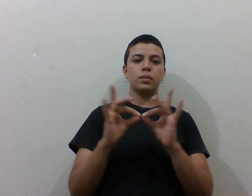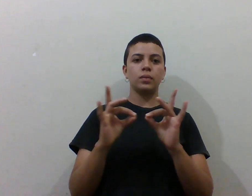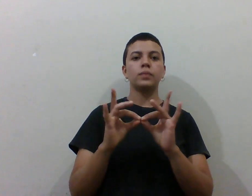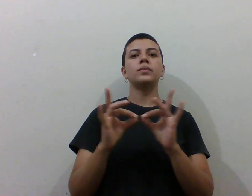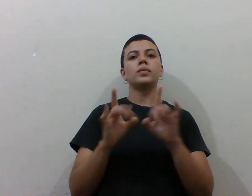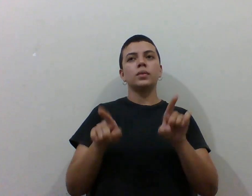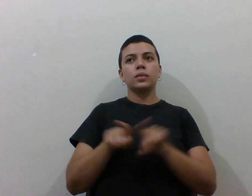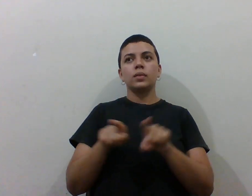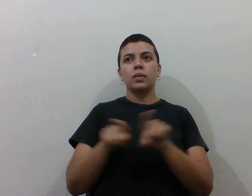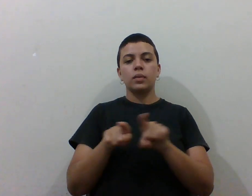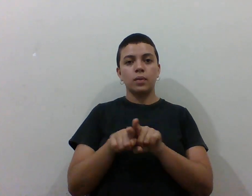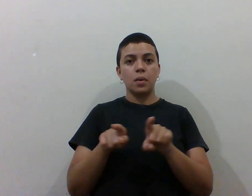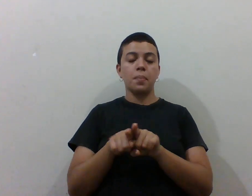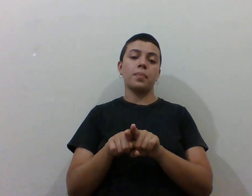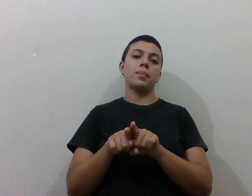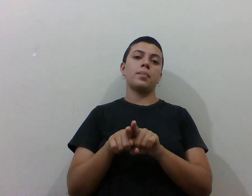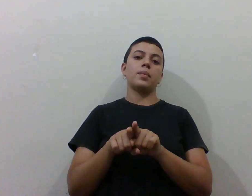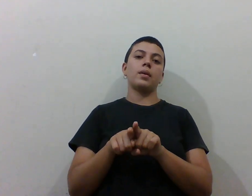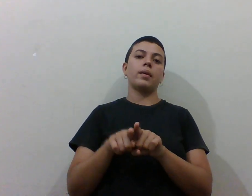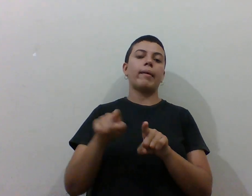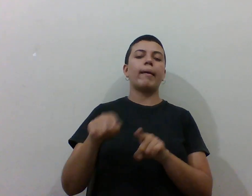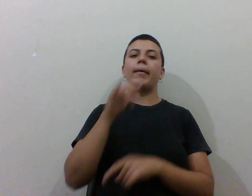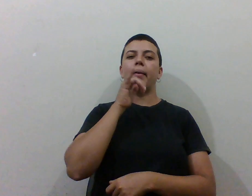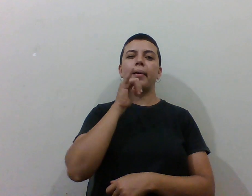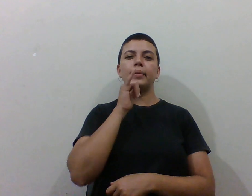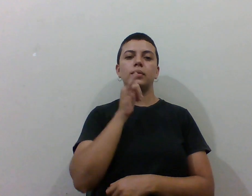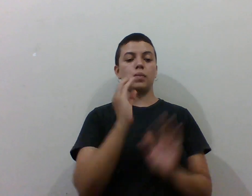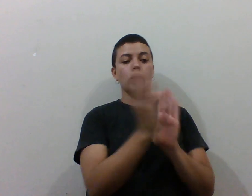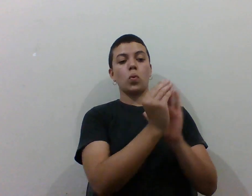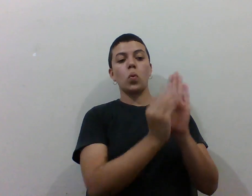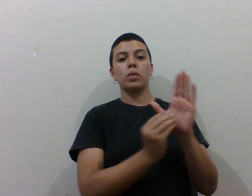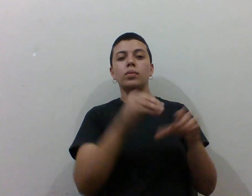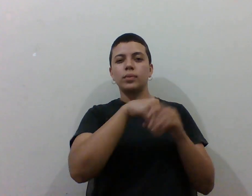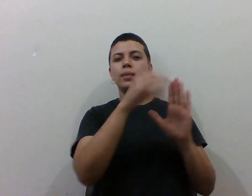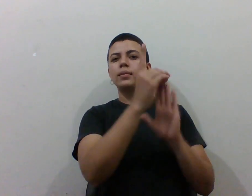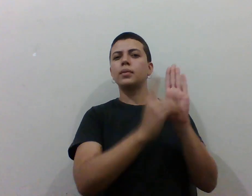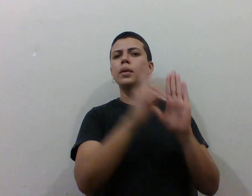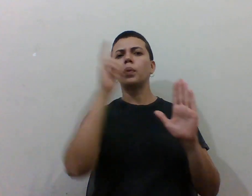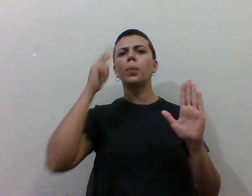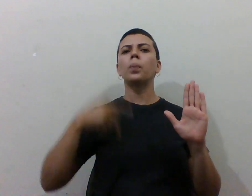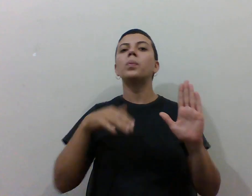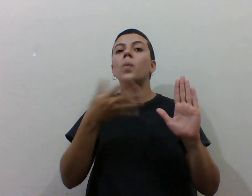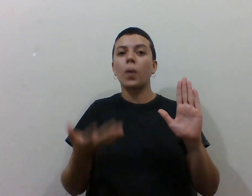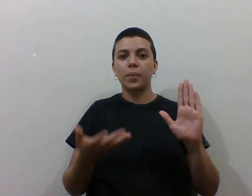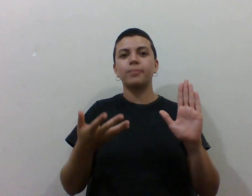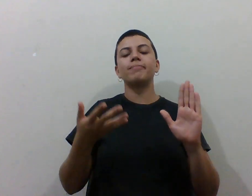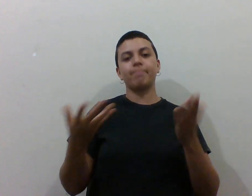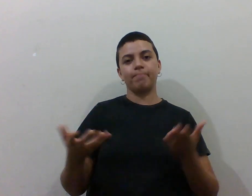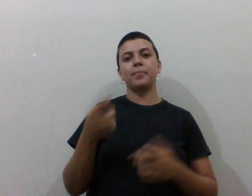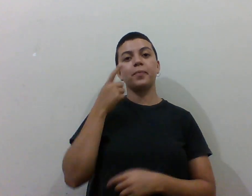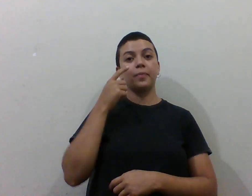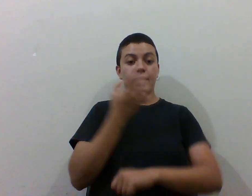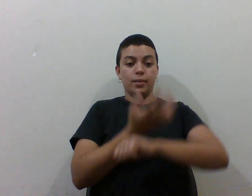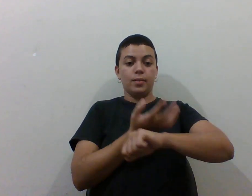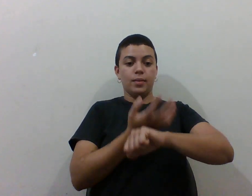conteúdo dela como é que a gente pode inserir uma abordagem de direitos humanos então você pegar cada disciplina dentro daquele curso e a partir dessas